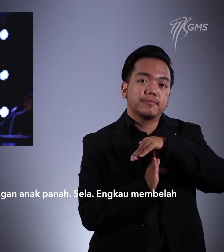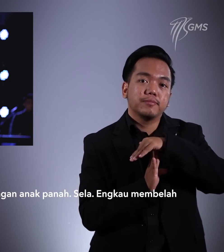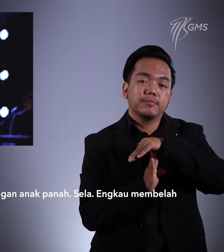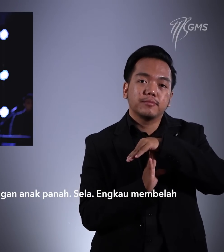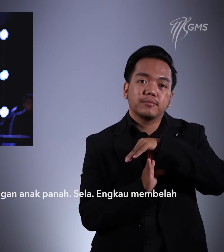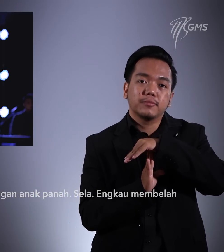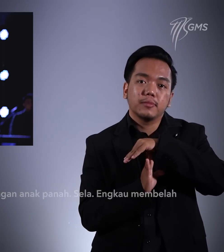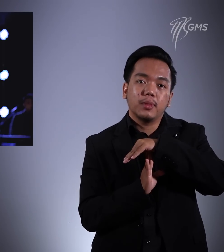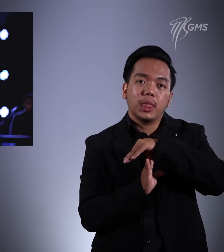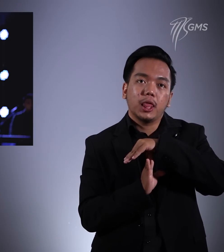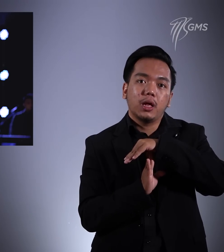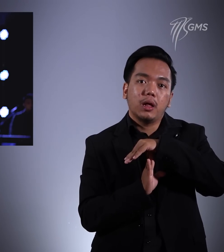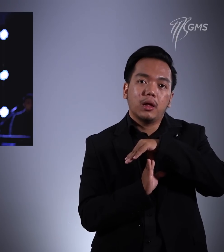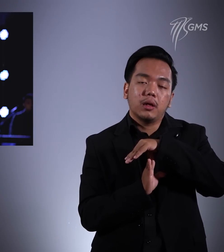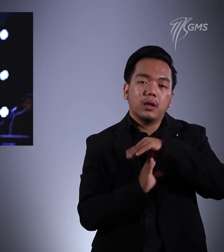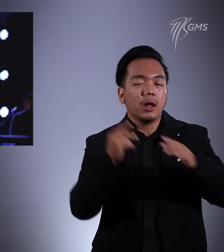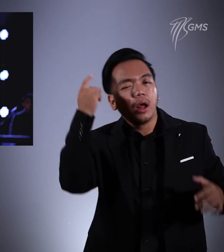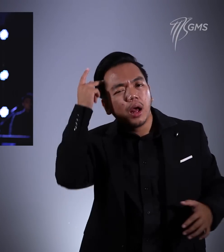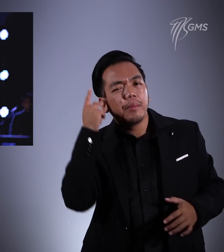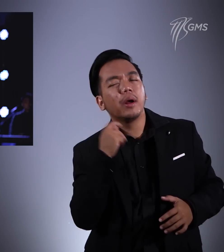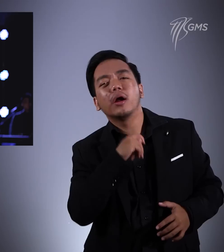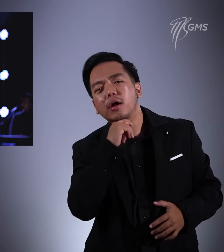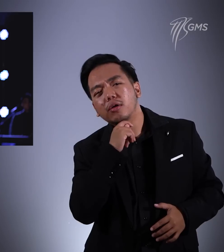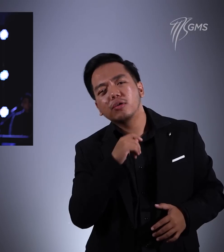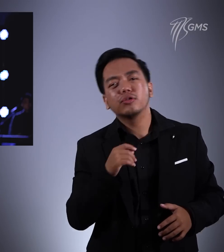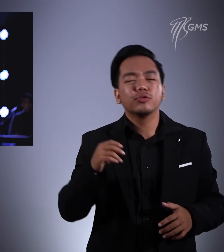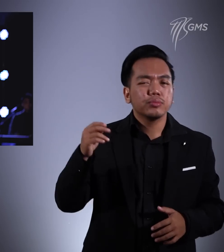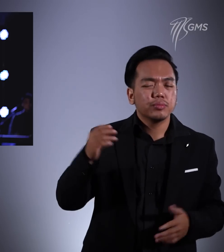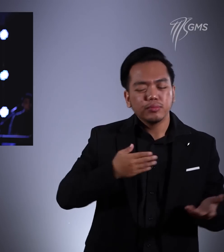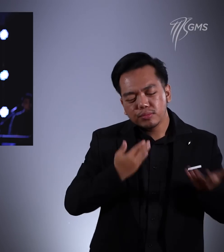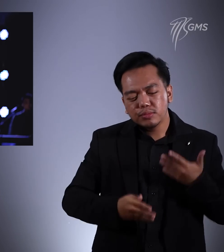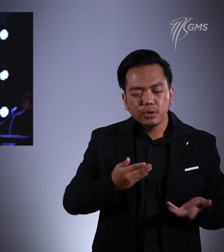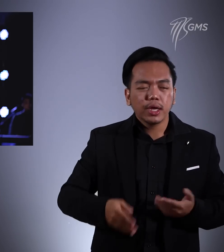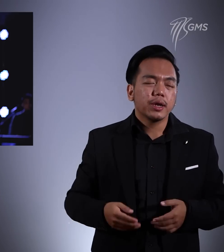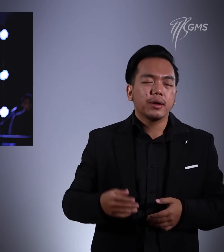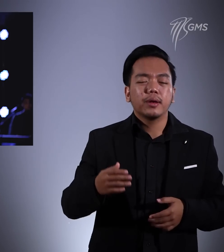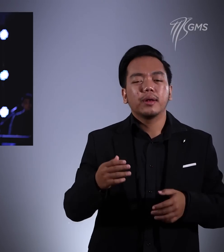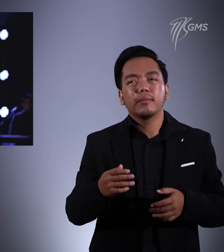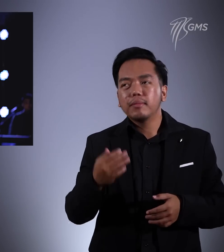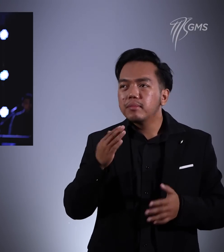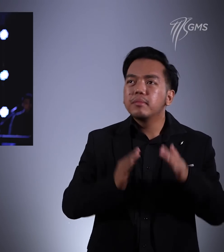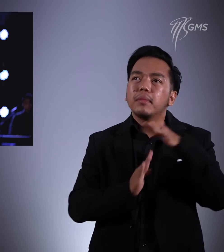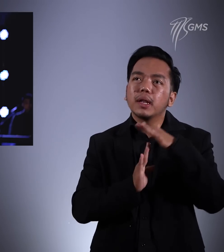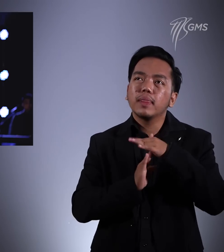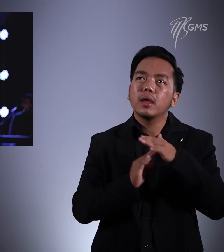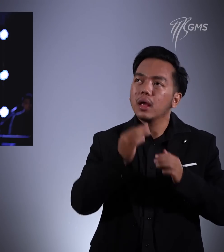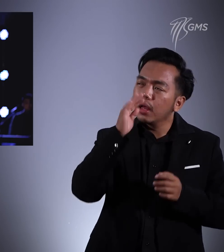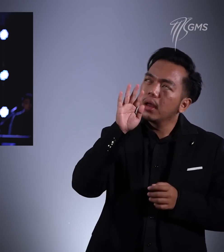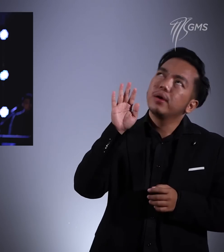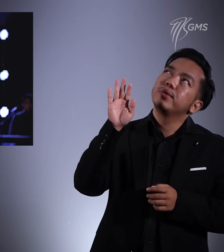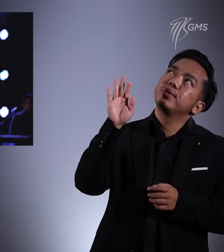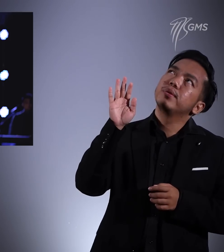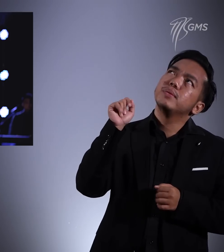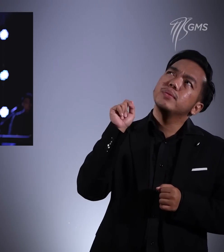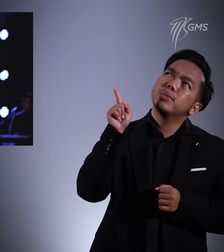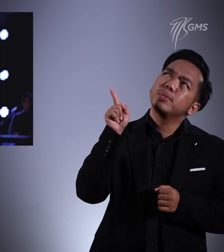Dia mungkin mengheningkan, bukan mengheningkan cipta, bukan kesedihan, tapi dia menghening sebentar dan berkata, coba saya resapi